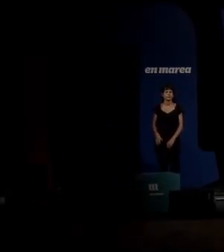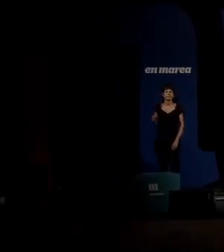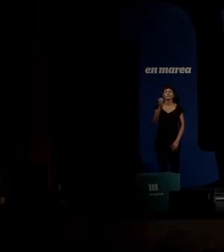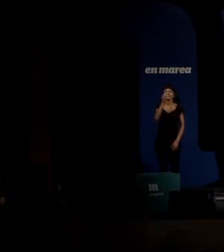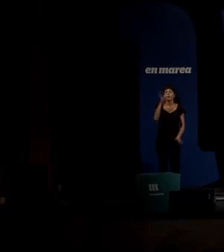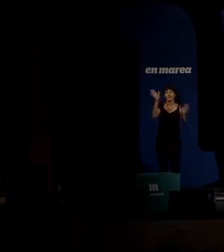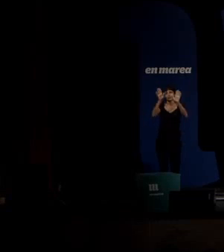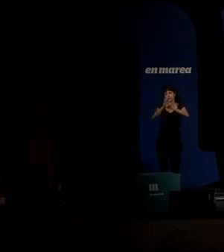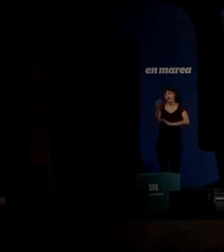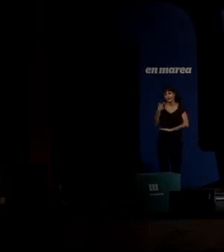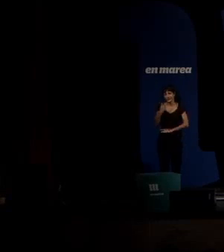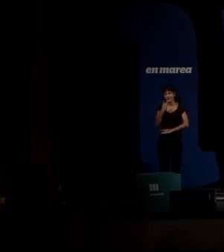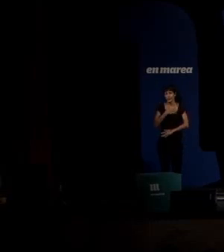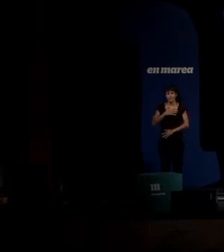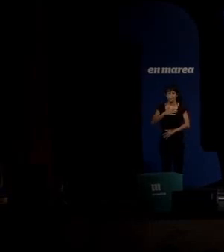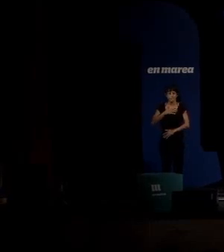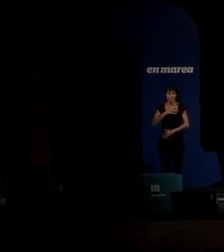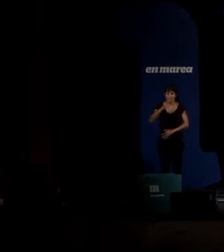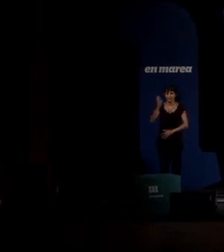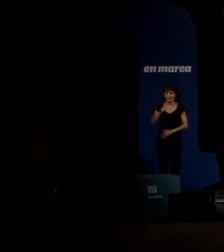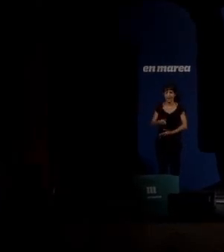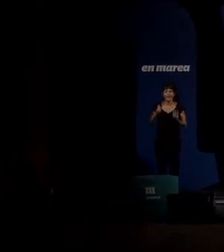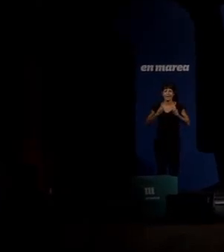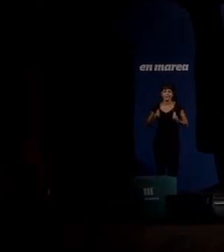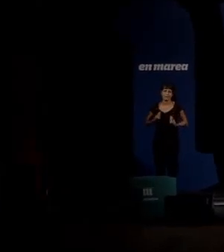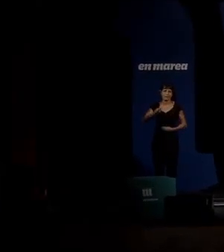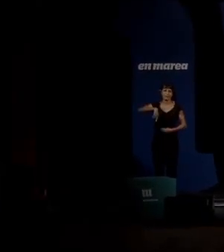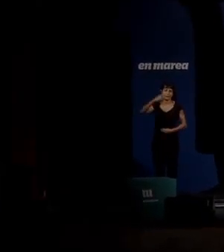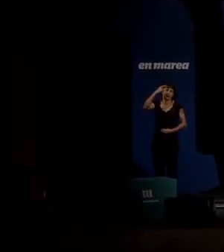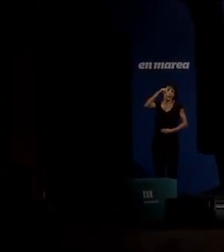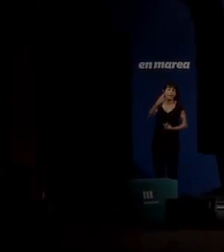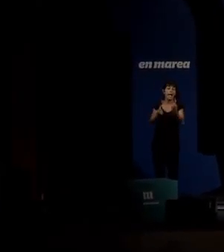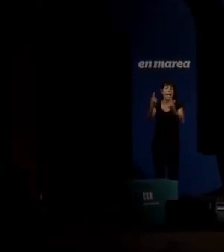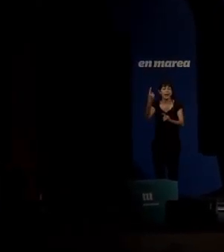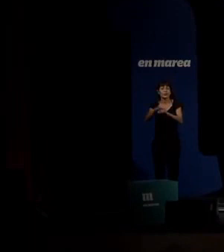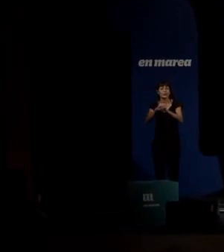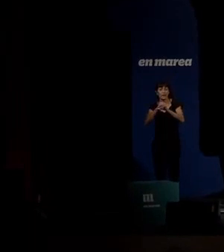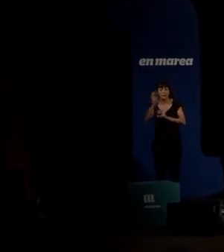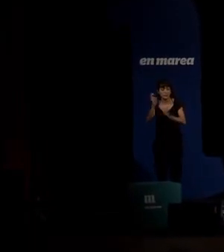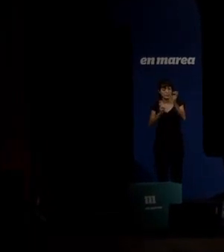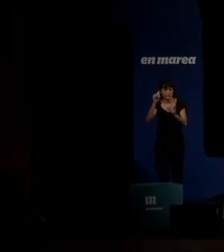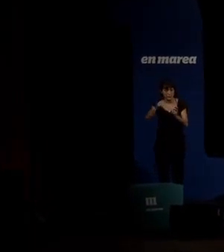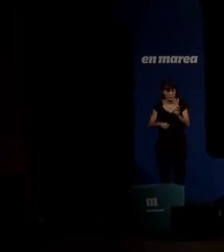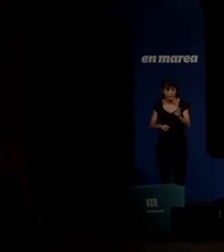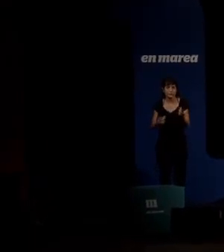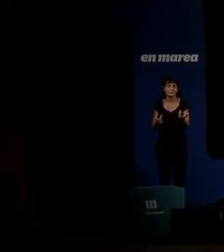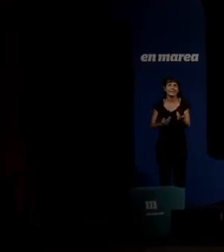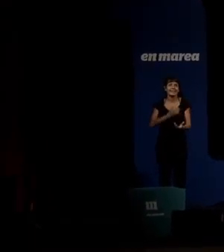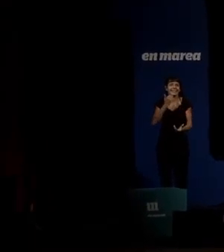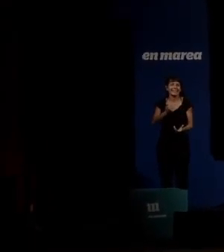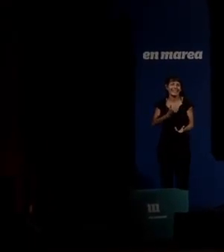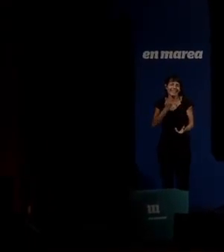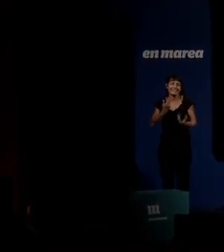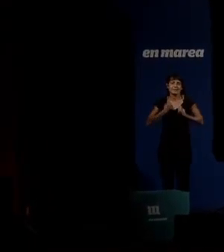Bueno, boas noites xa, un placer estar en Viveiro, sabedes, ou algúns dos amigos e amigas que están aquí, que casi esta terra é